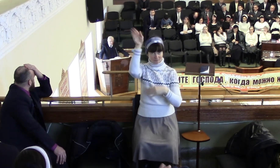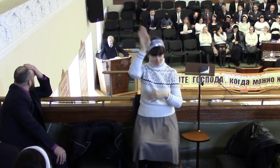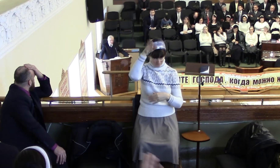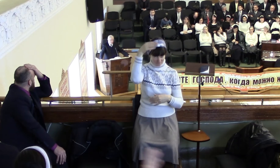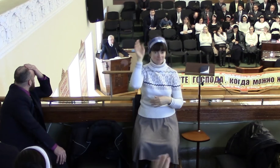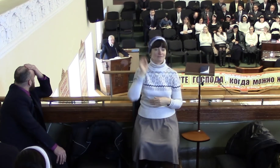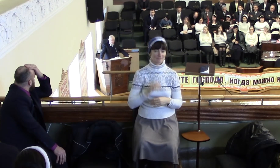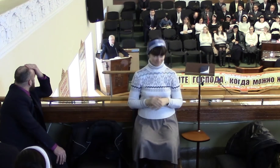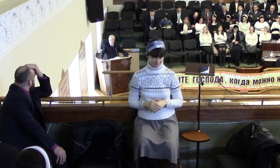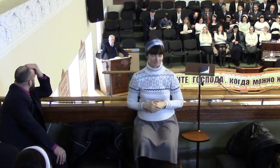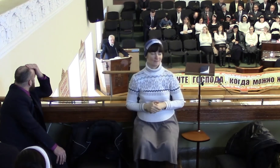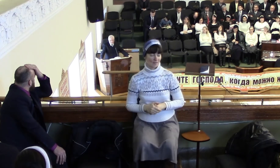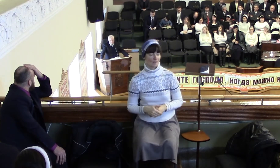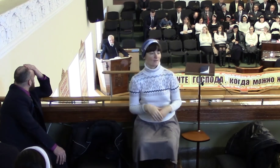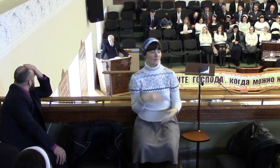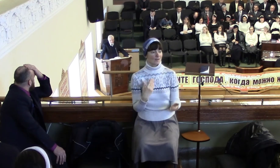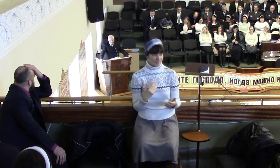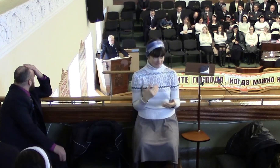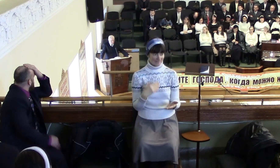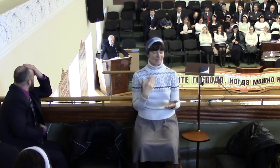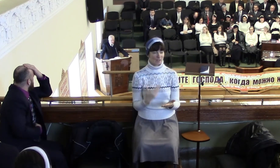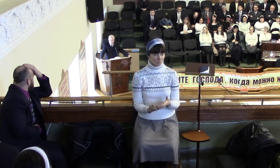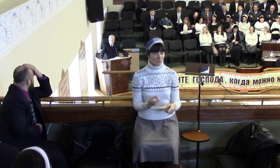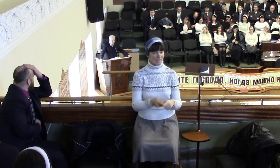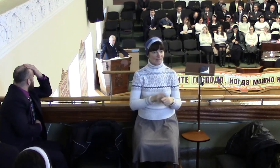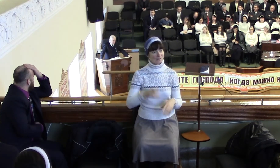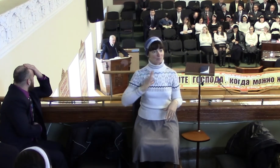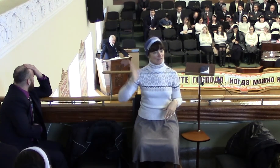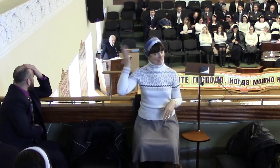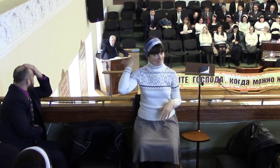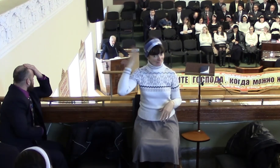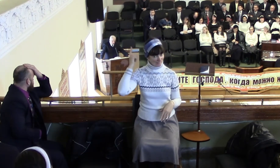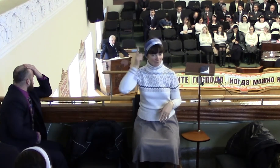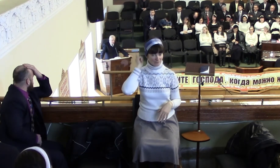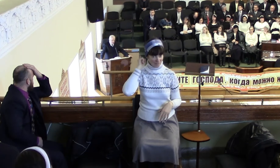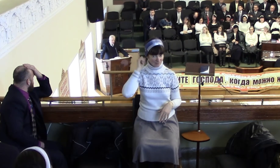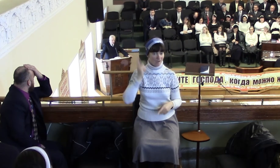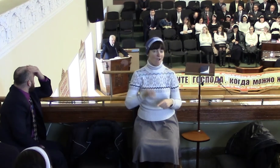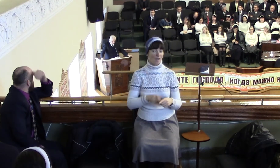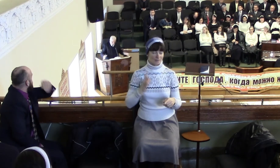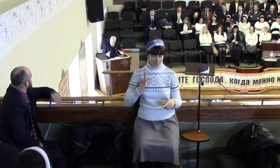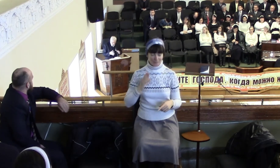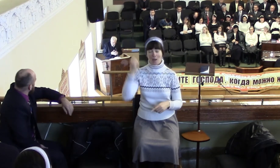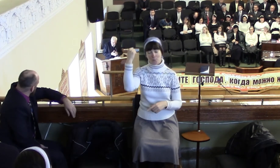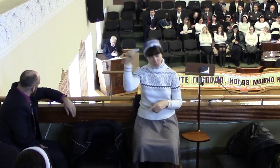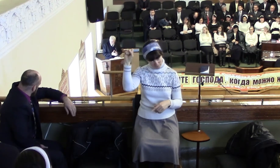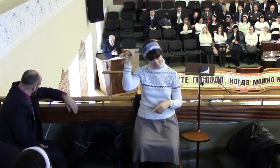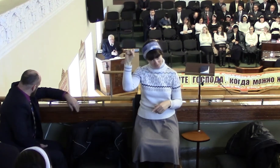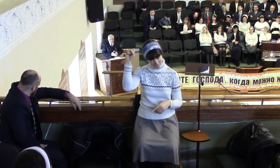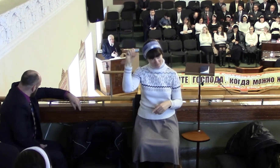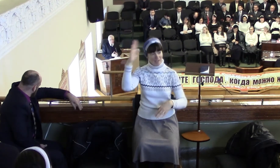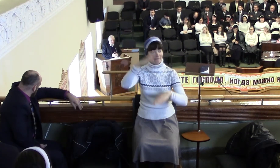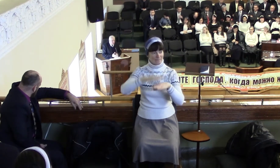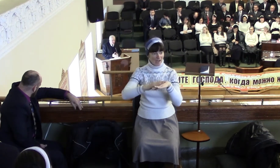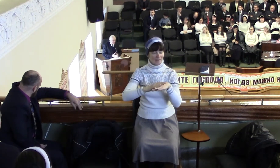которая стала победой для израильтян и поражением для египтян. Друзья, каждый раз, когда